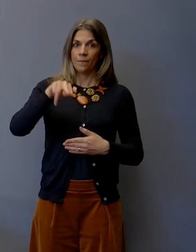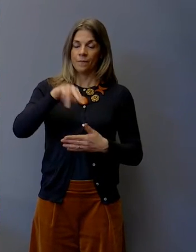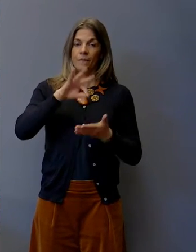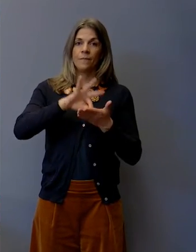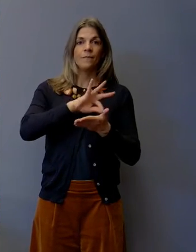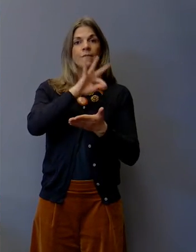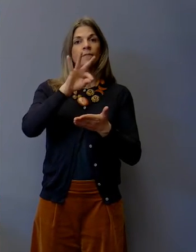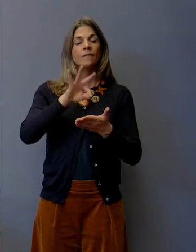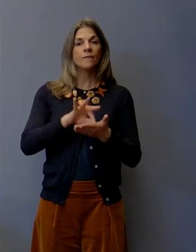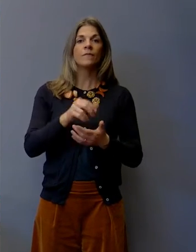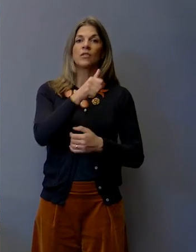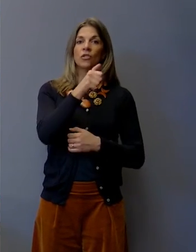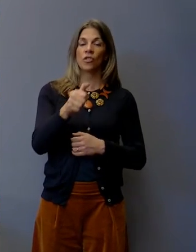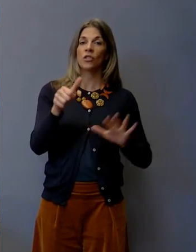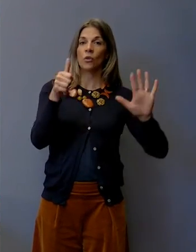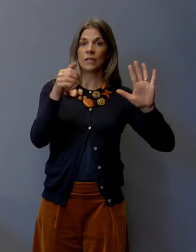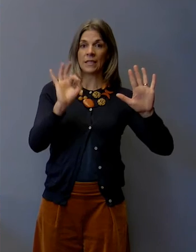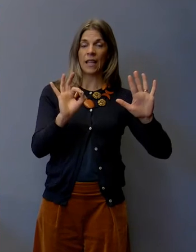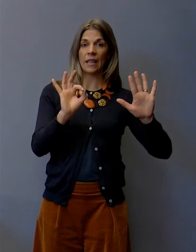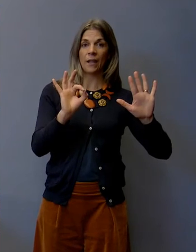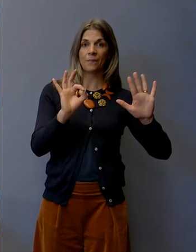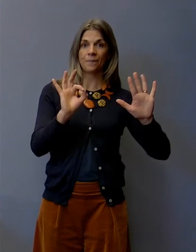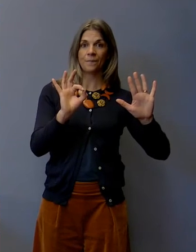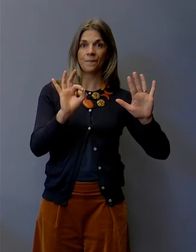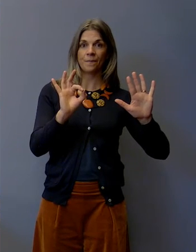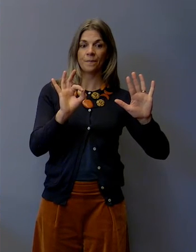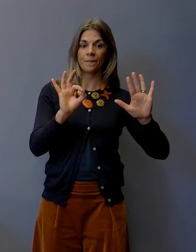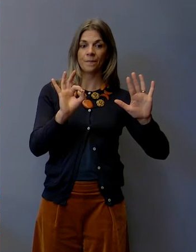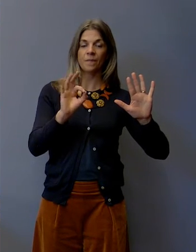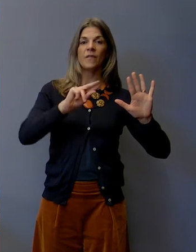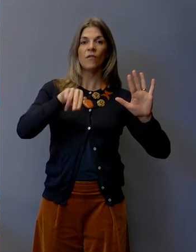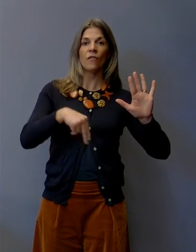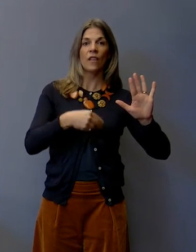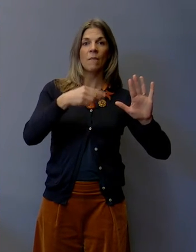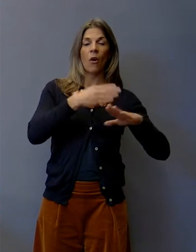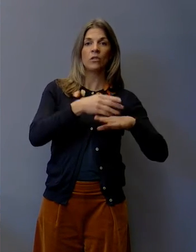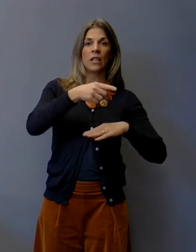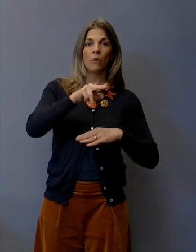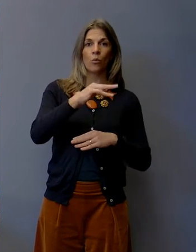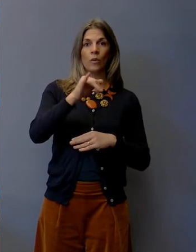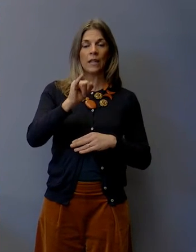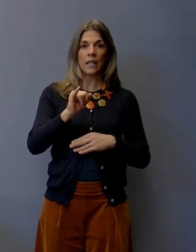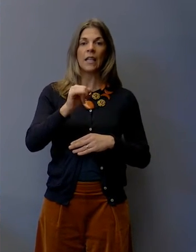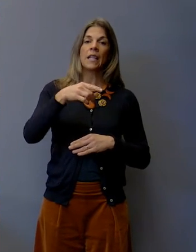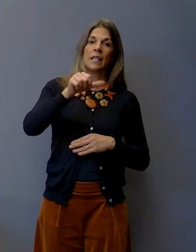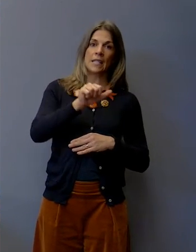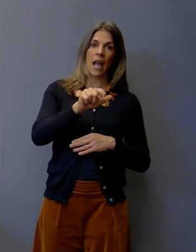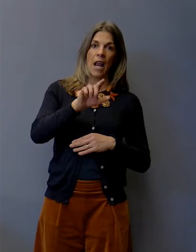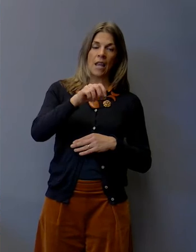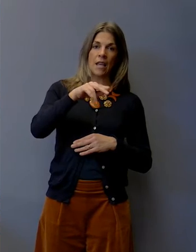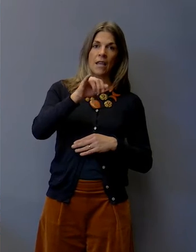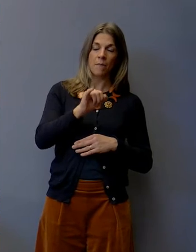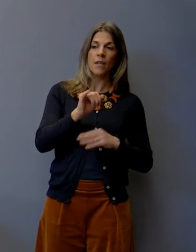numero 160 consigliere punti e consigliere salemi con parere favorevole